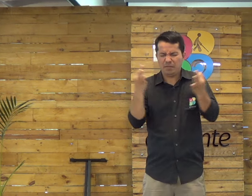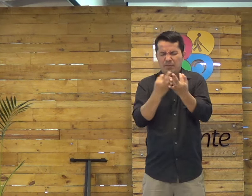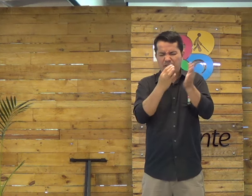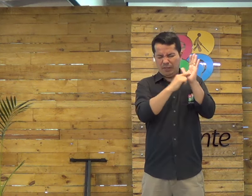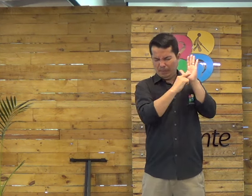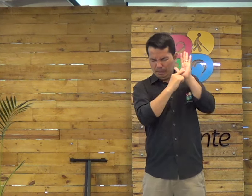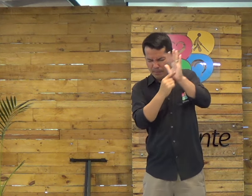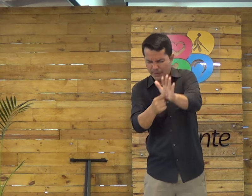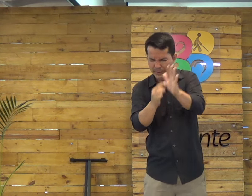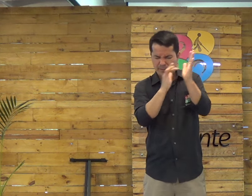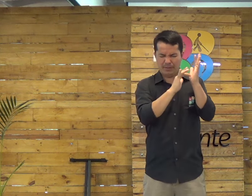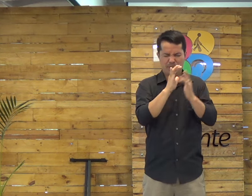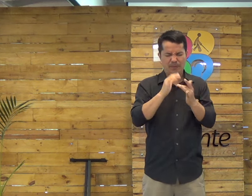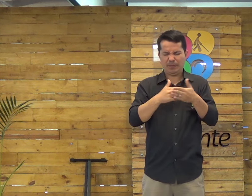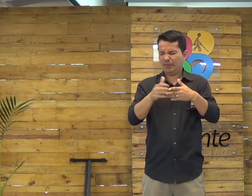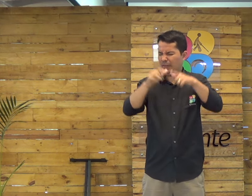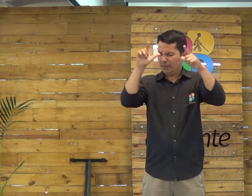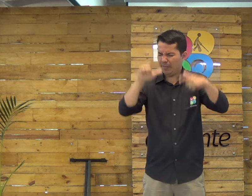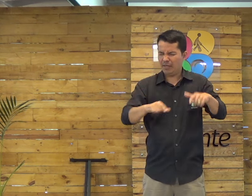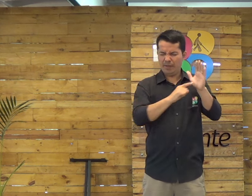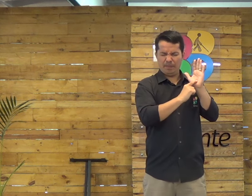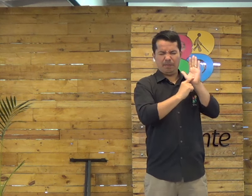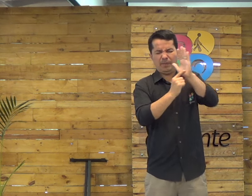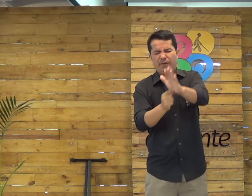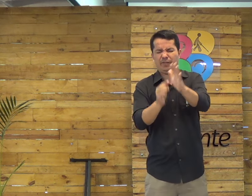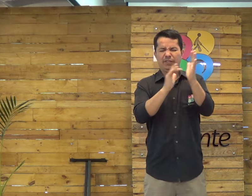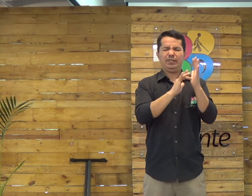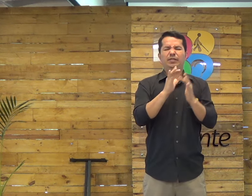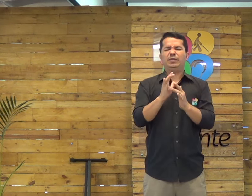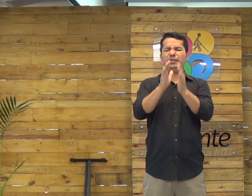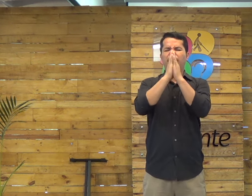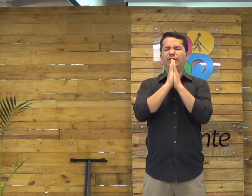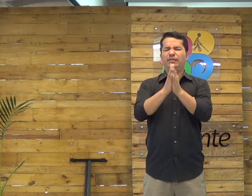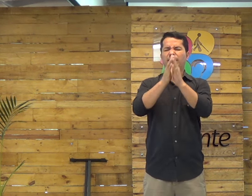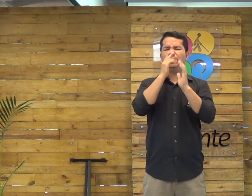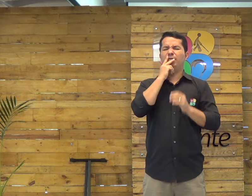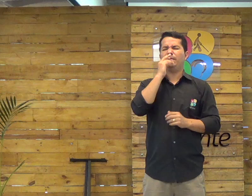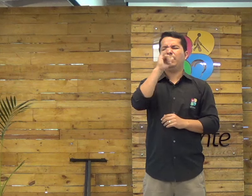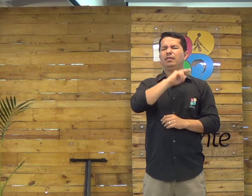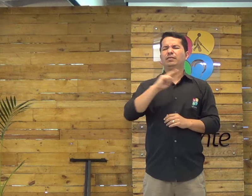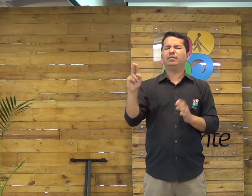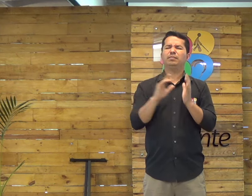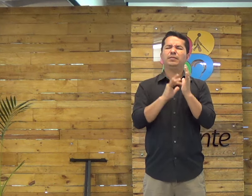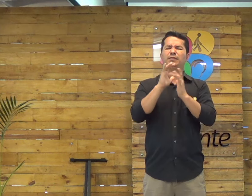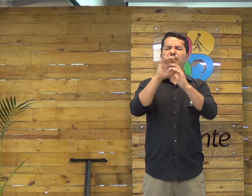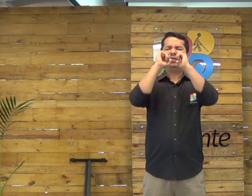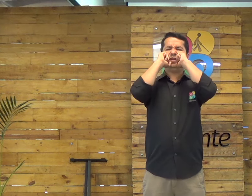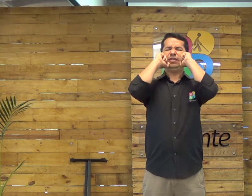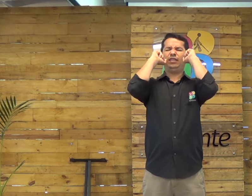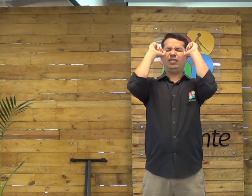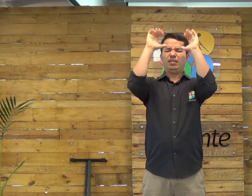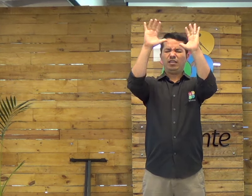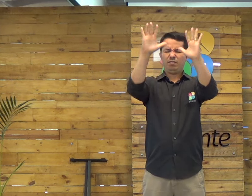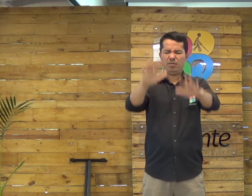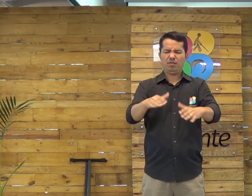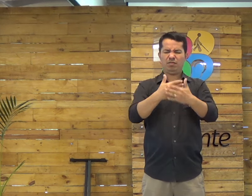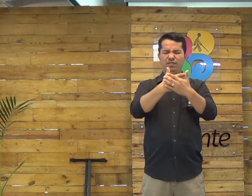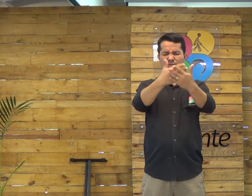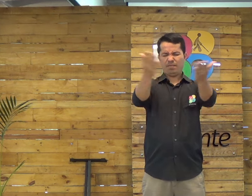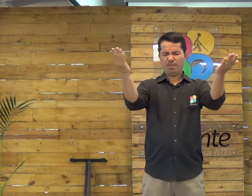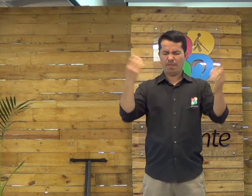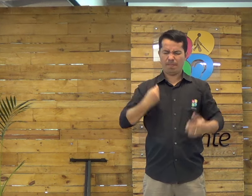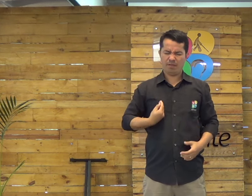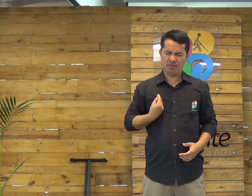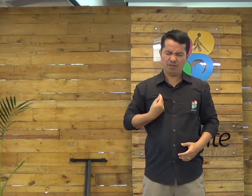a vida deles. Que eles possam apresentar Jesus na família, não importa o lugar. Por favor, Pai. Em nome de Jesus,